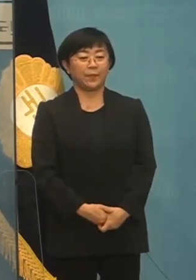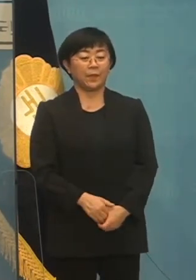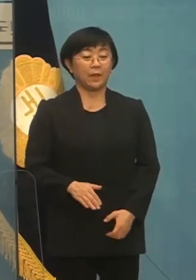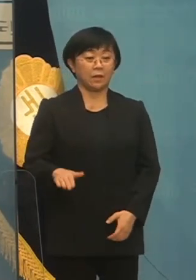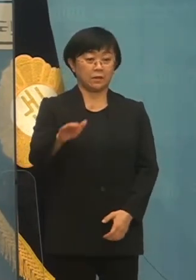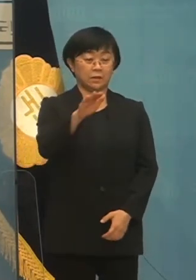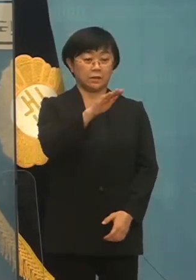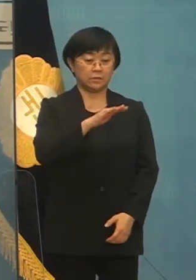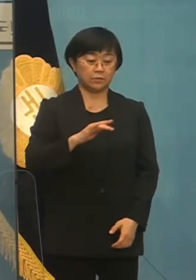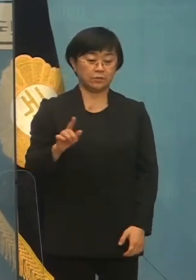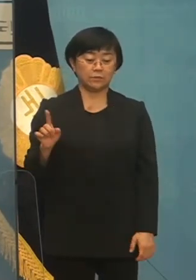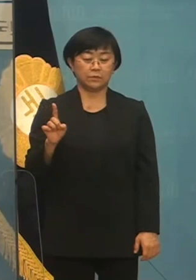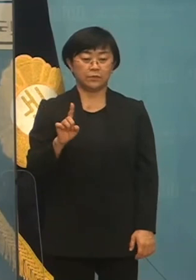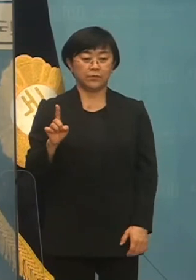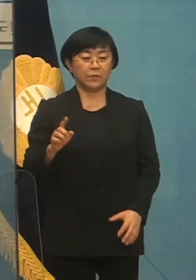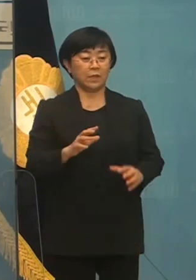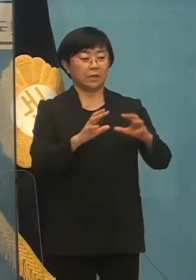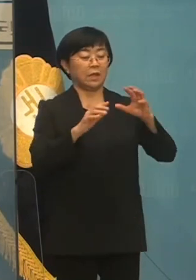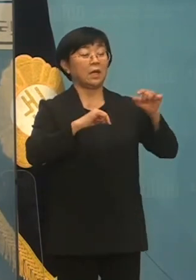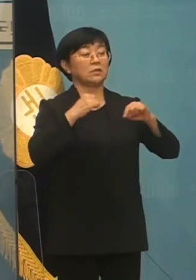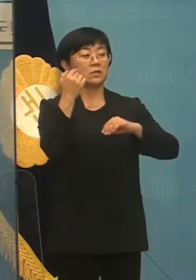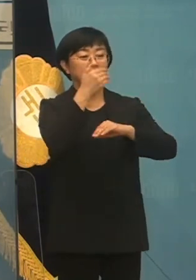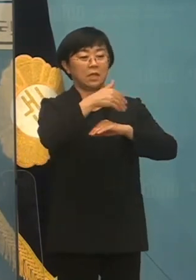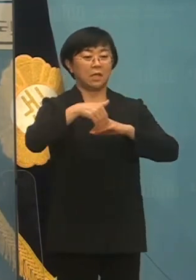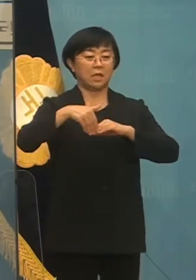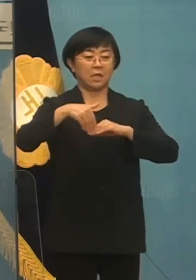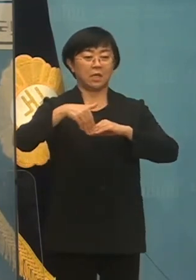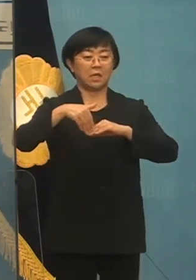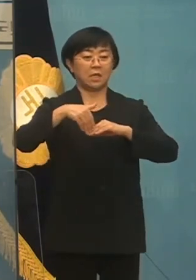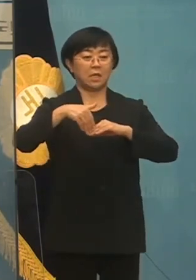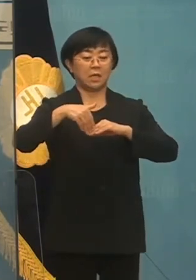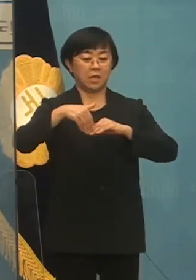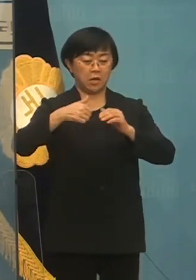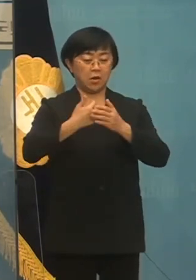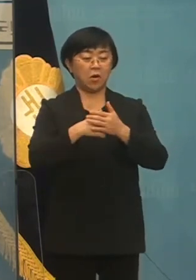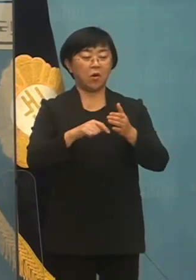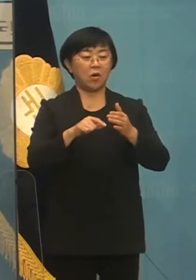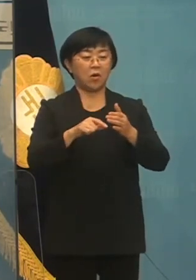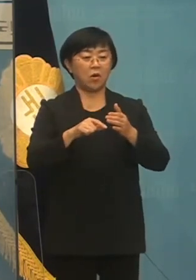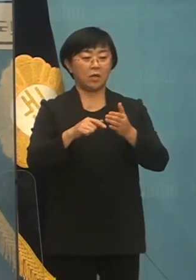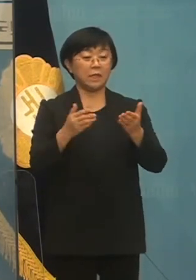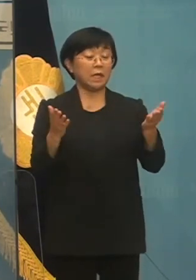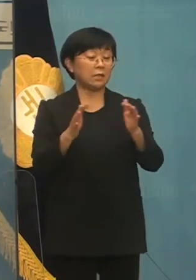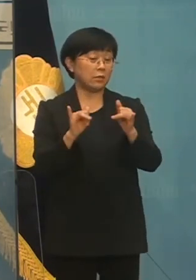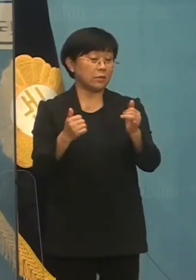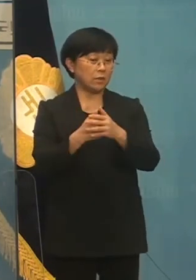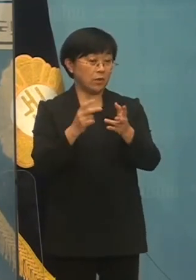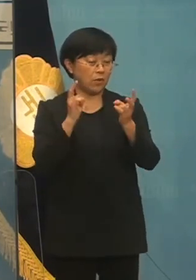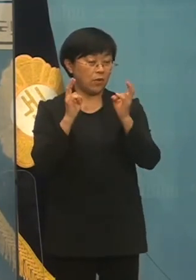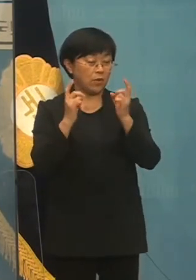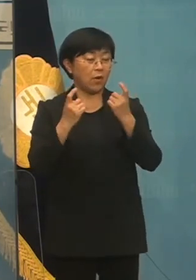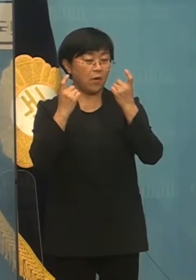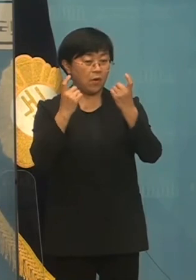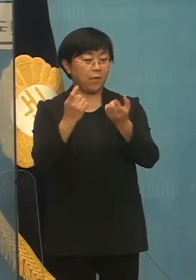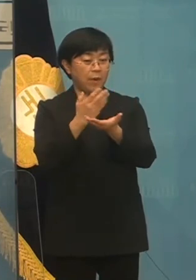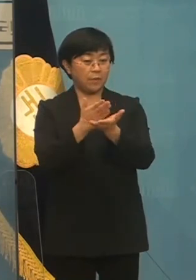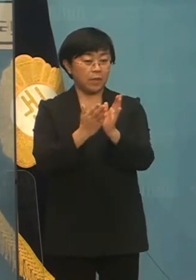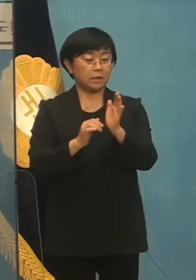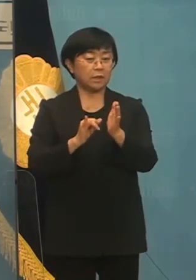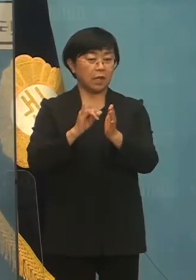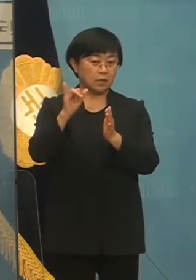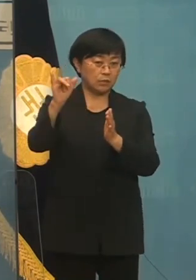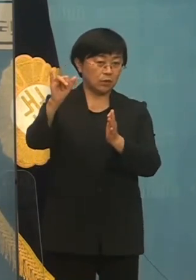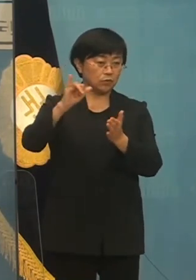저에게 그랬습니다. 나라의 정책이니까 식사를 격리를 하는 데서 저희 여행은 큰 타격을 받습니다. 나가지도